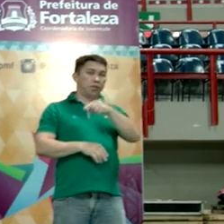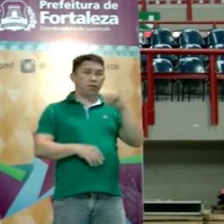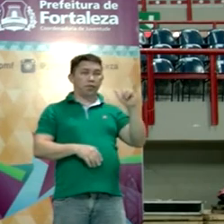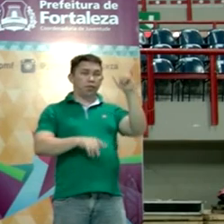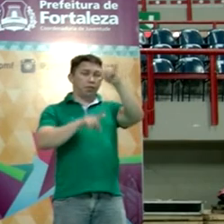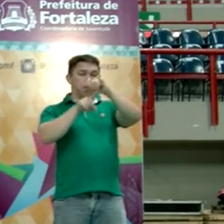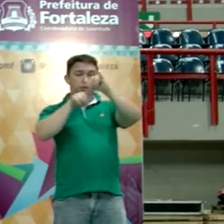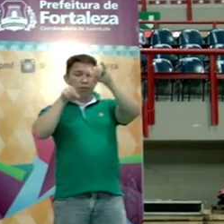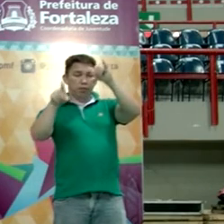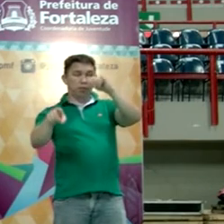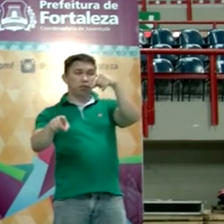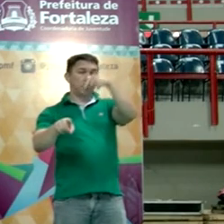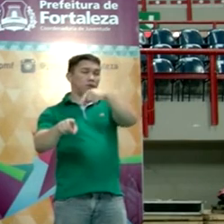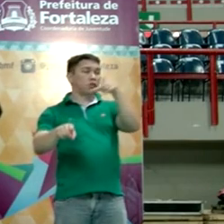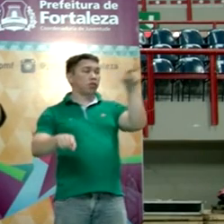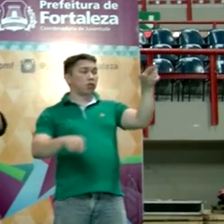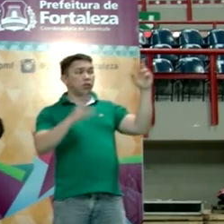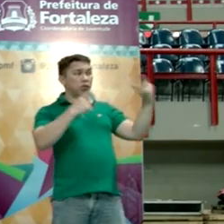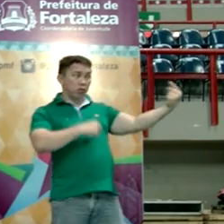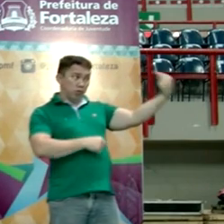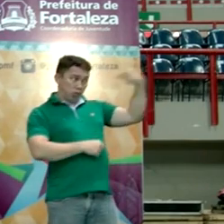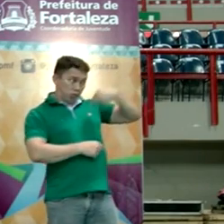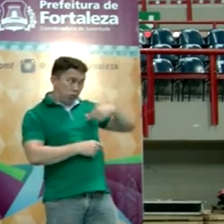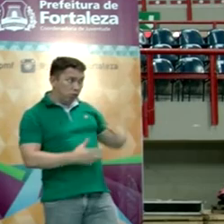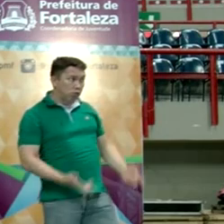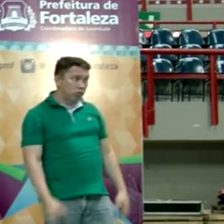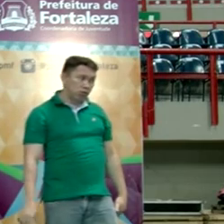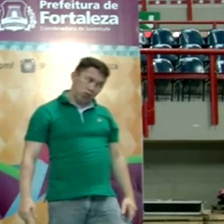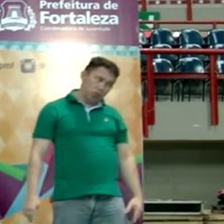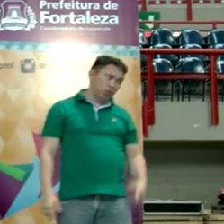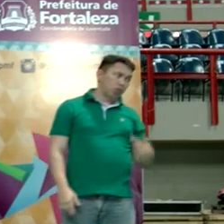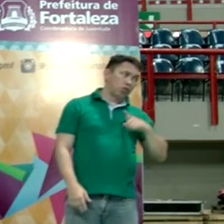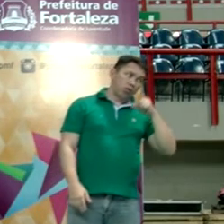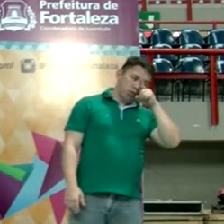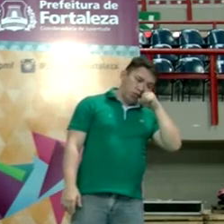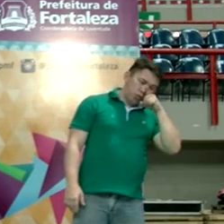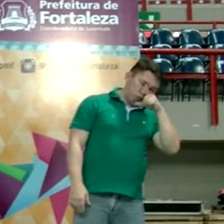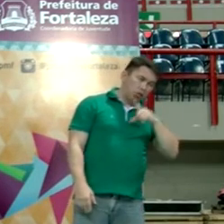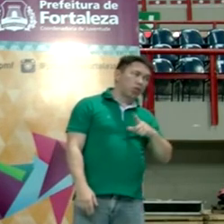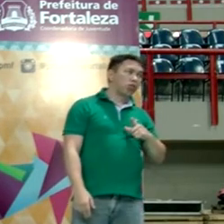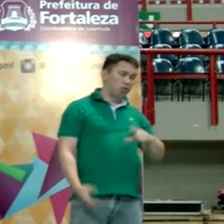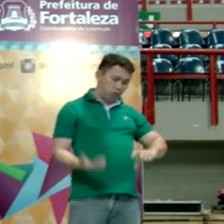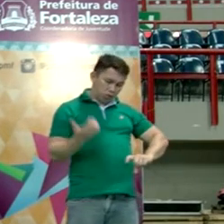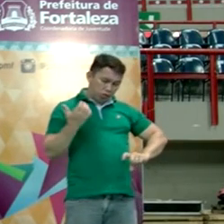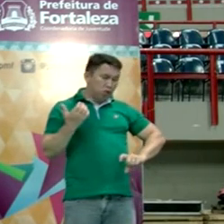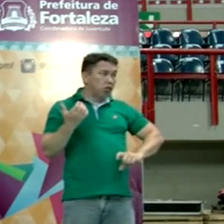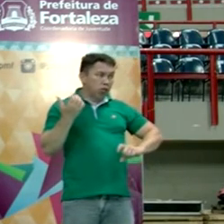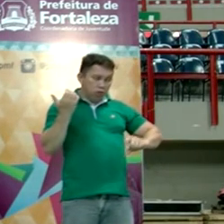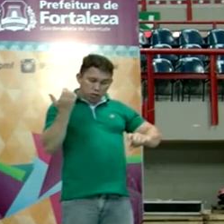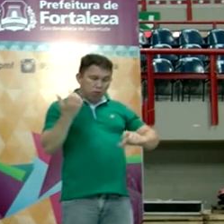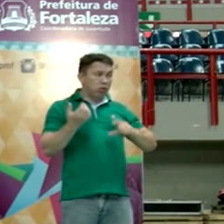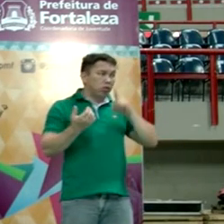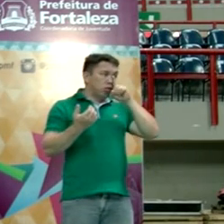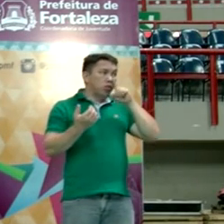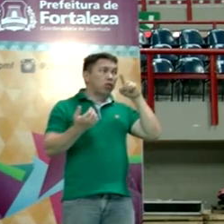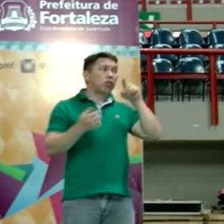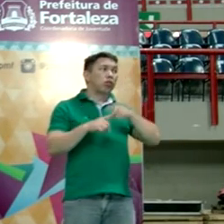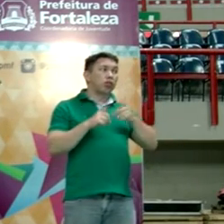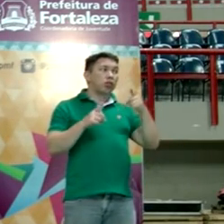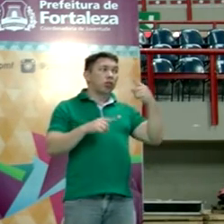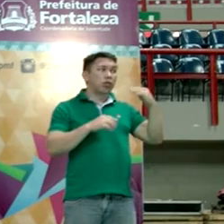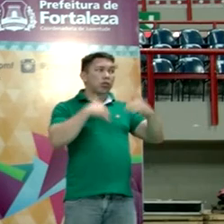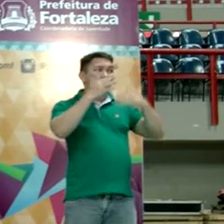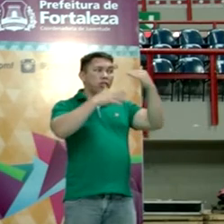para mostrar para a União Soviética, dizer assim, olha, tu não vem não, que eu tenho uma arma aqui só a massa. Ora, só que